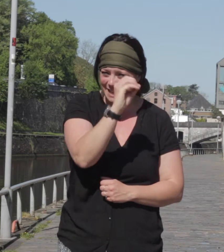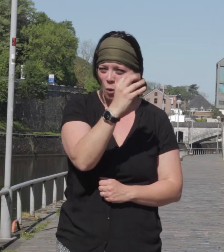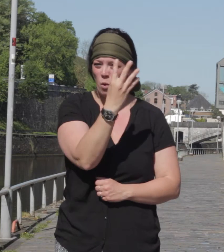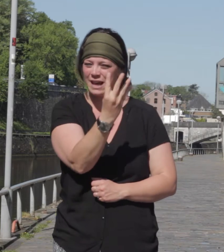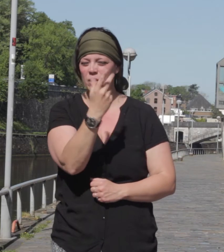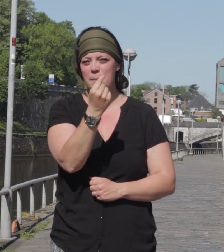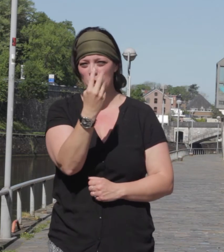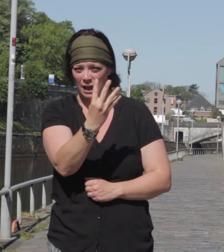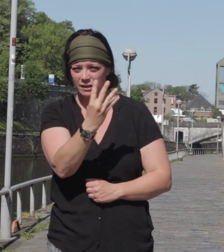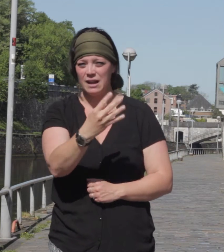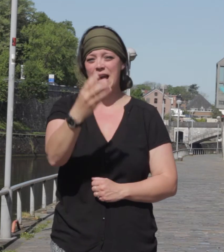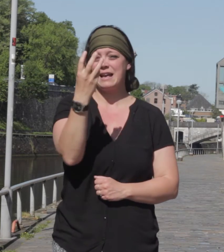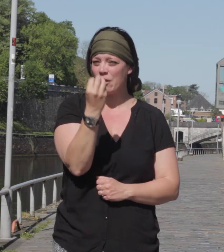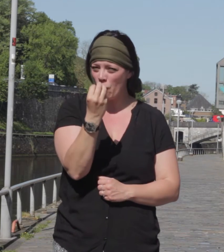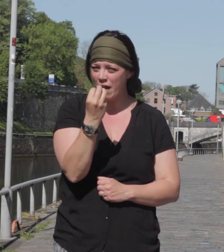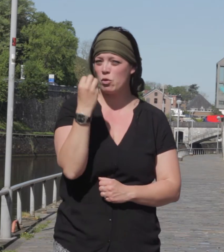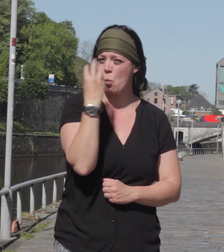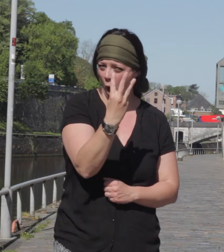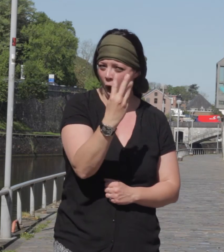0474 83 11